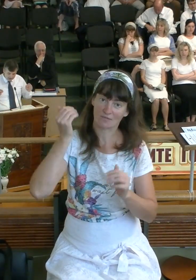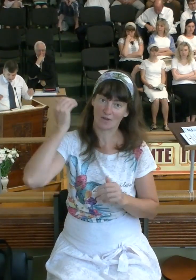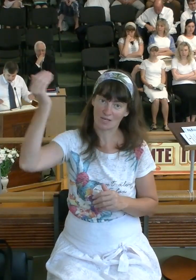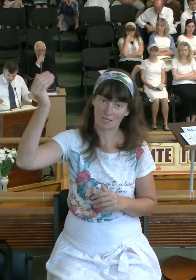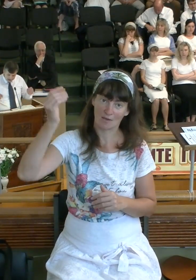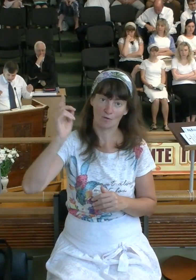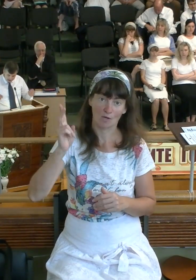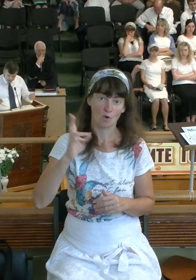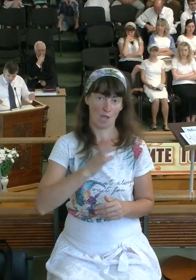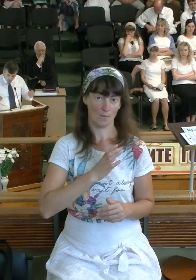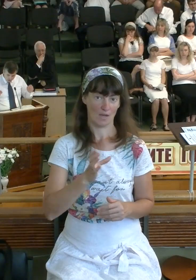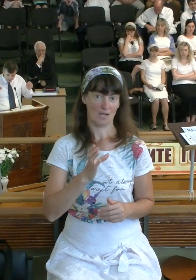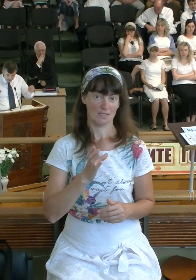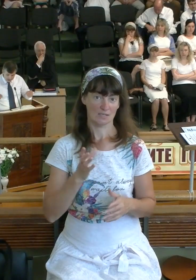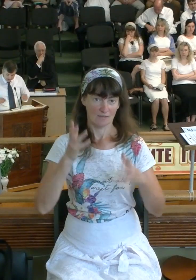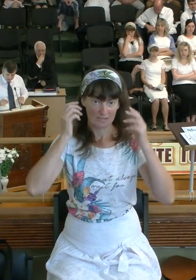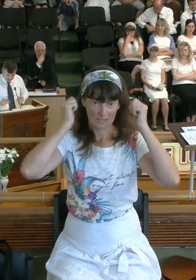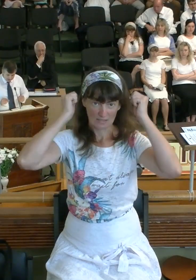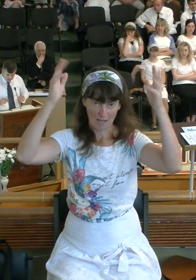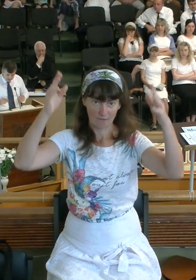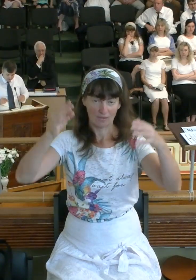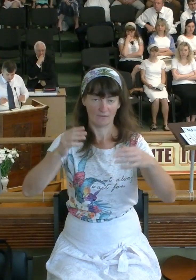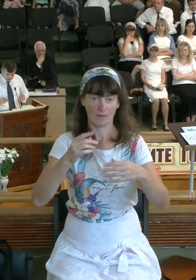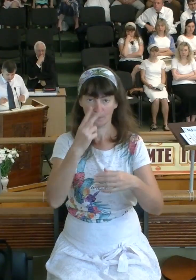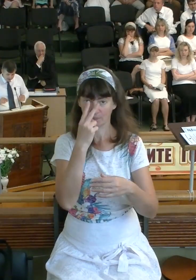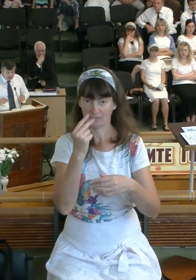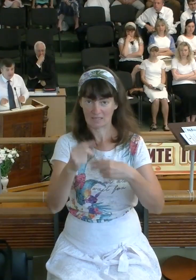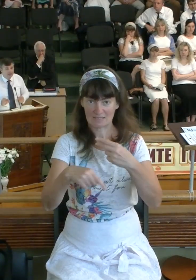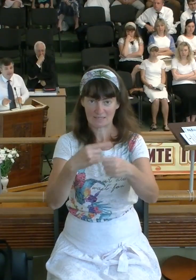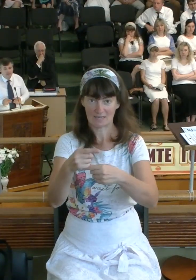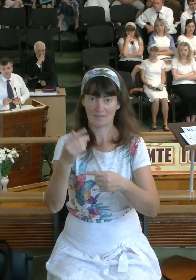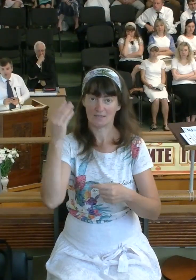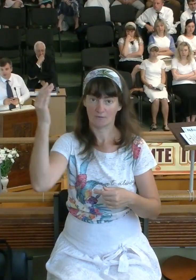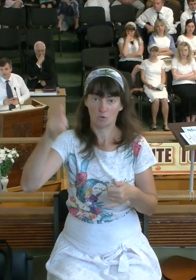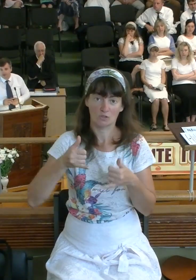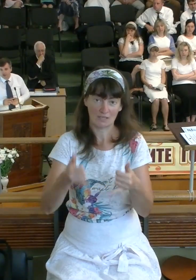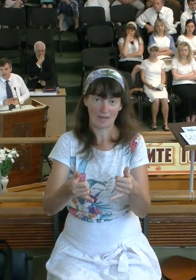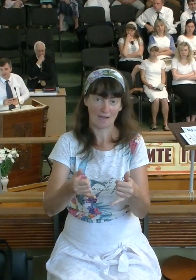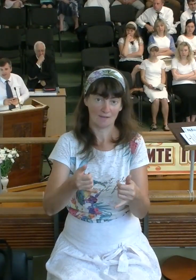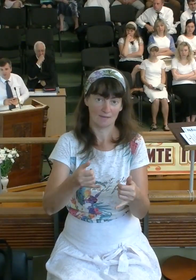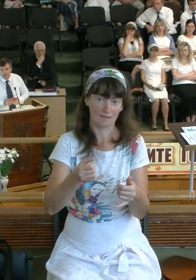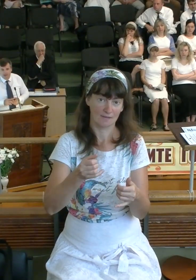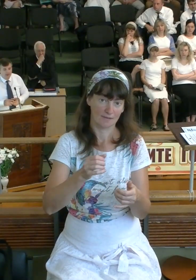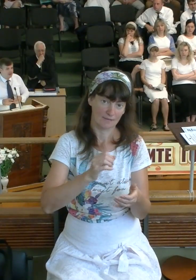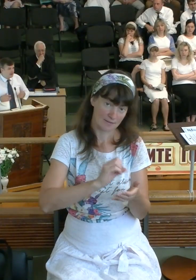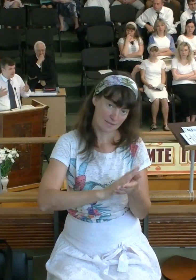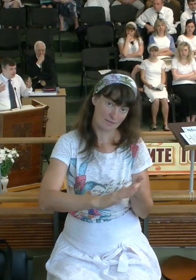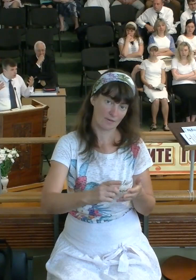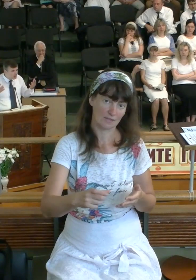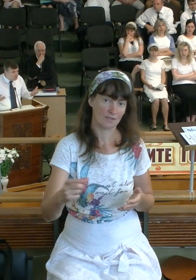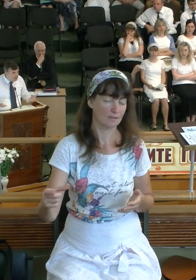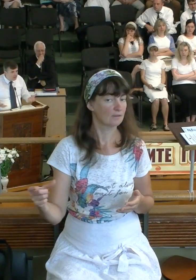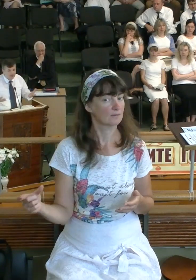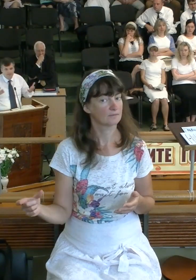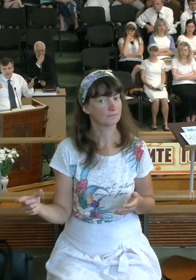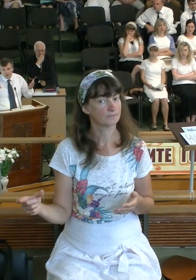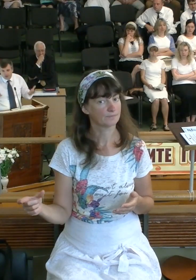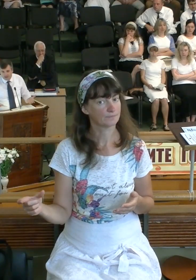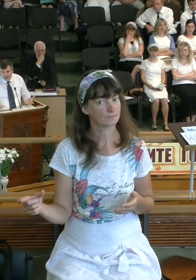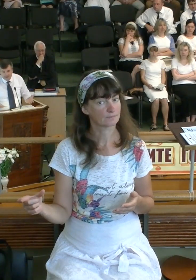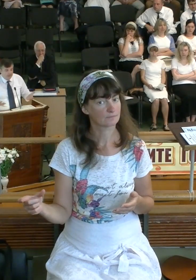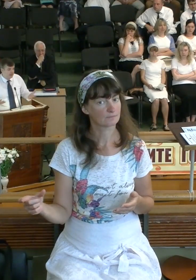славного наследия Его для святых. Действительно ли я вижу в своей жизни сегодня это